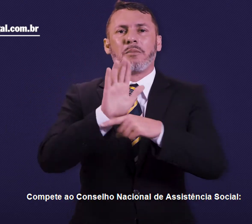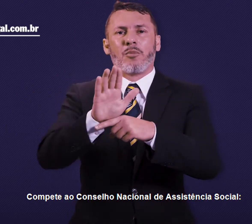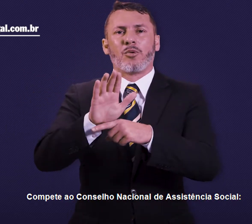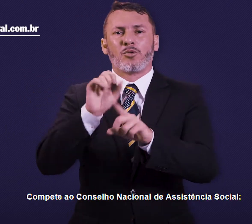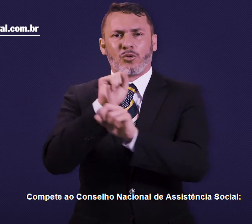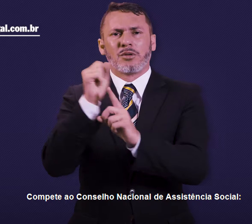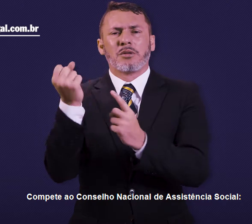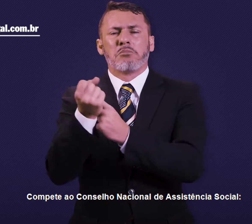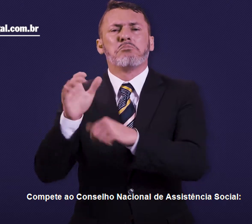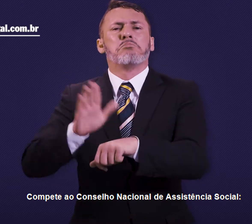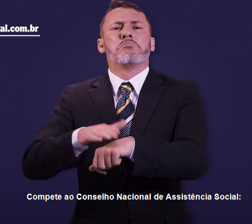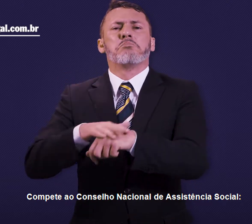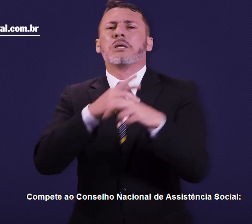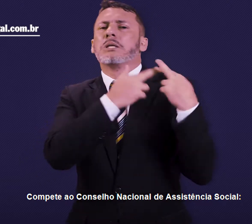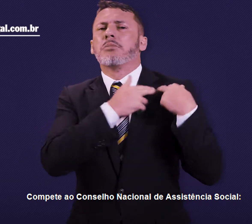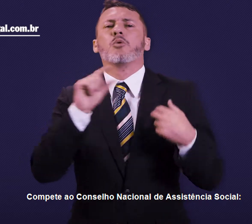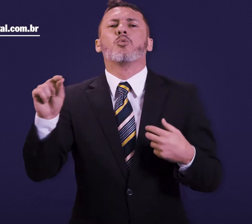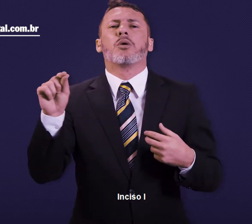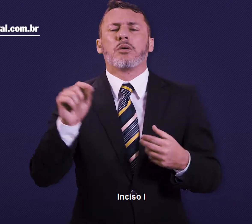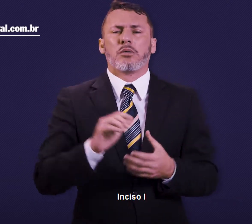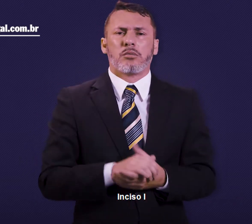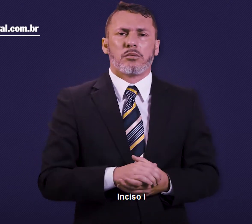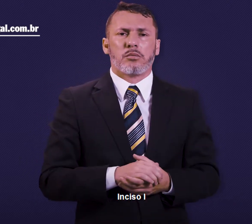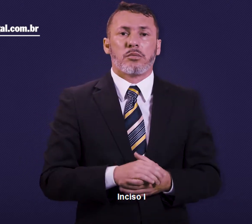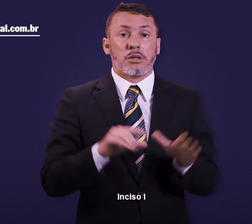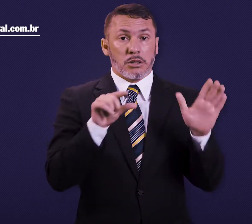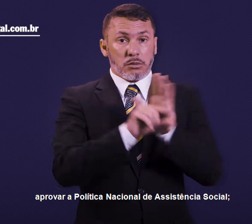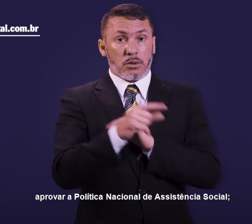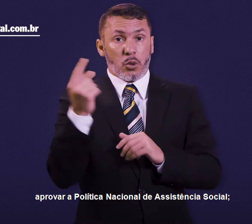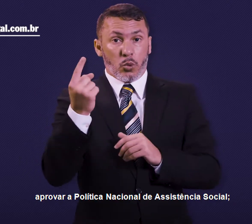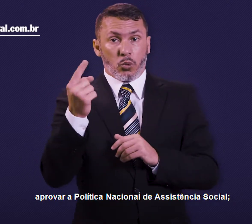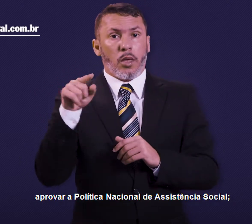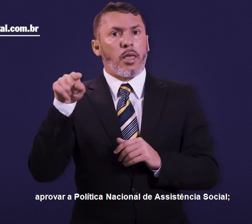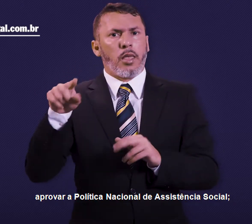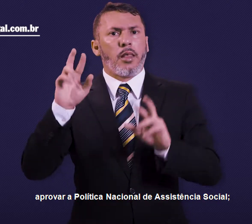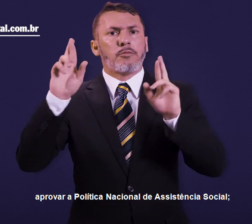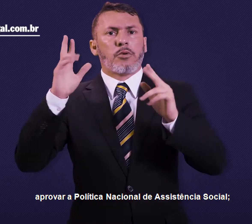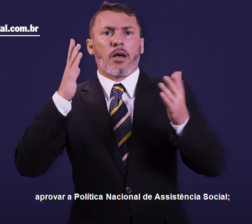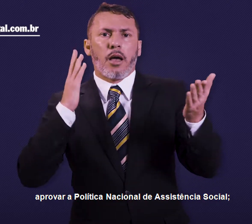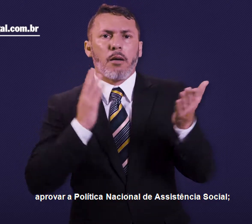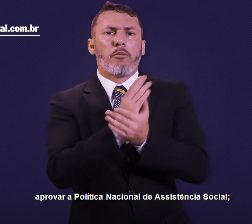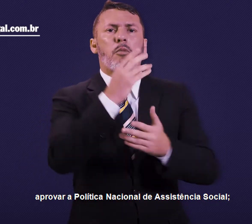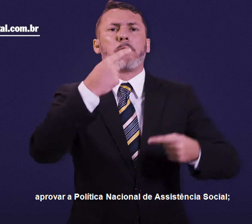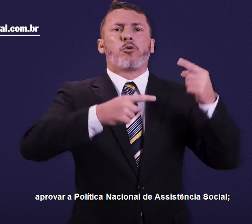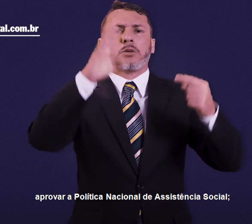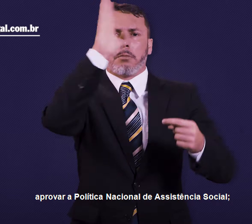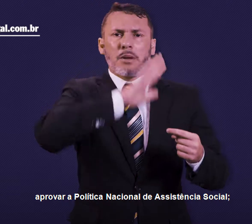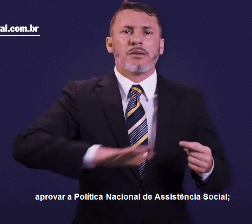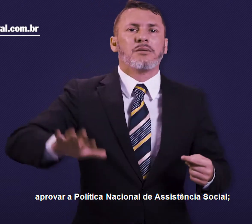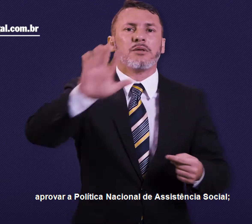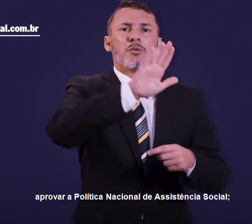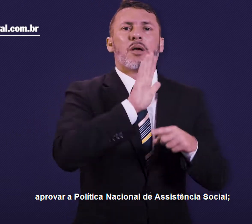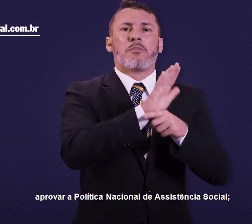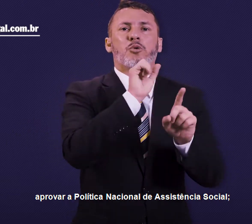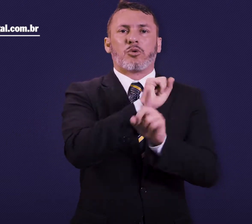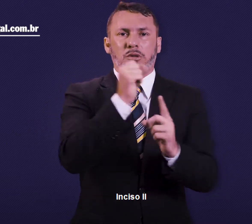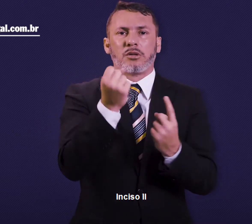Assistência Social. 2 pontos. Inciso 1. Aprovar a Política Nacional de Assistência Social.